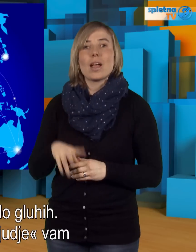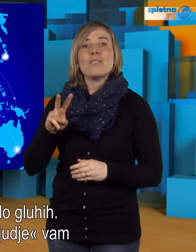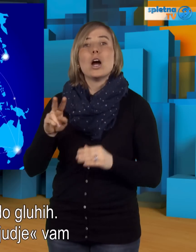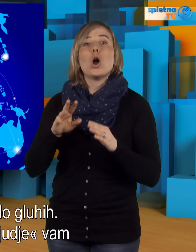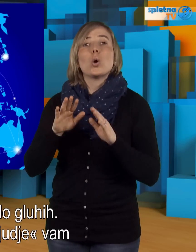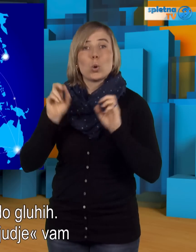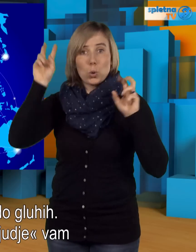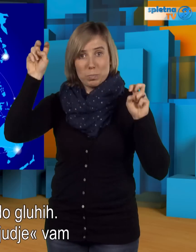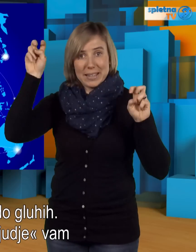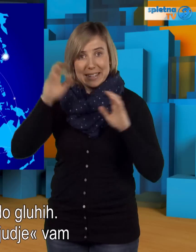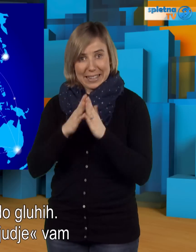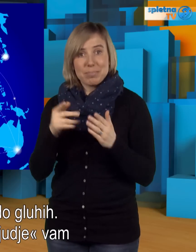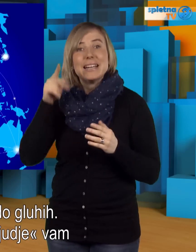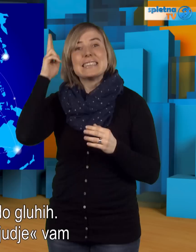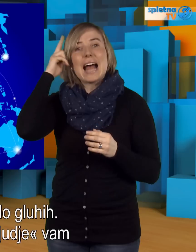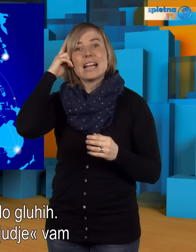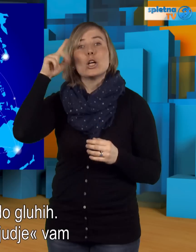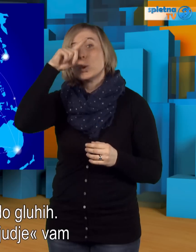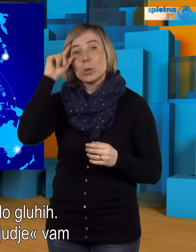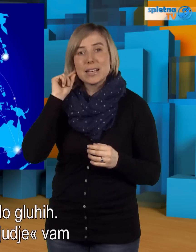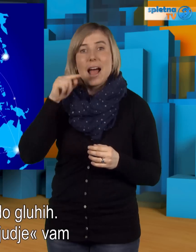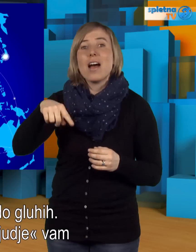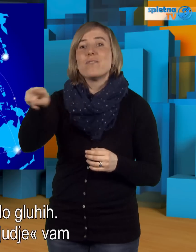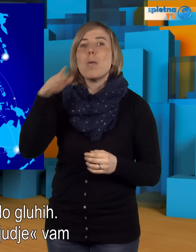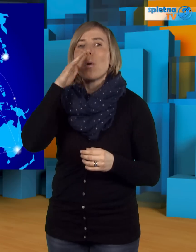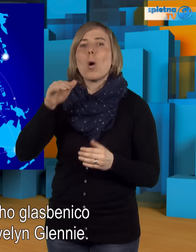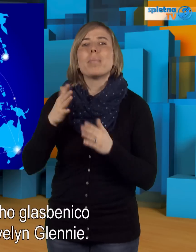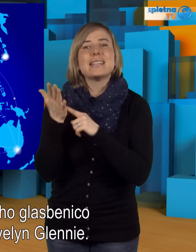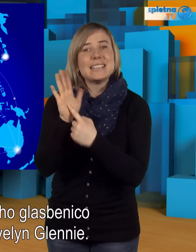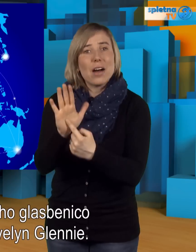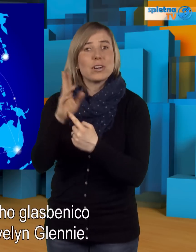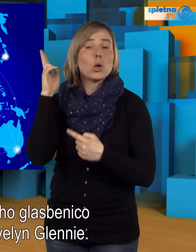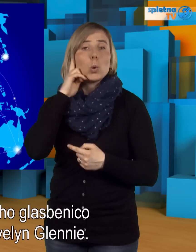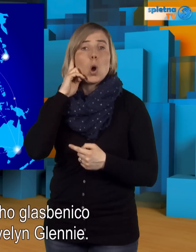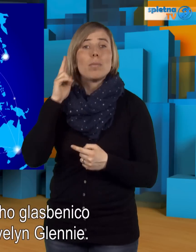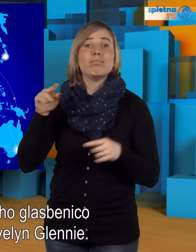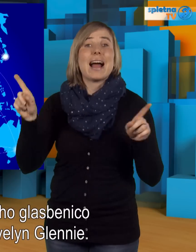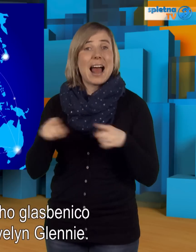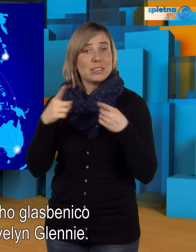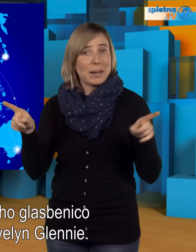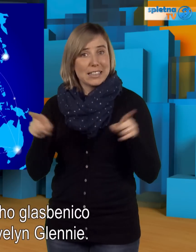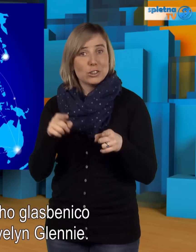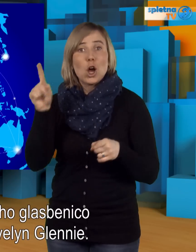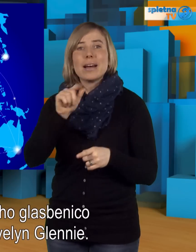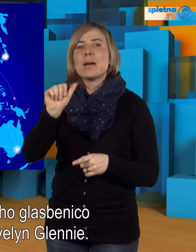V rubriki Znani ljudje vam bomo predstavili gluho glasbenico in prvo vokalistko Evelin Gleni.